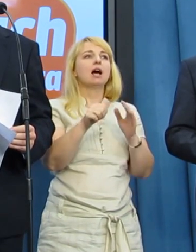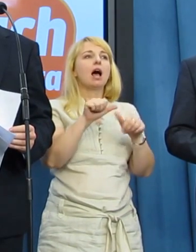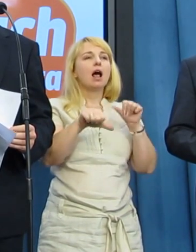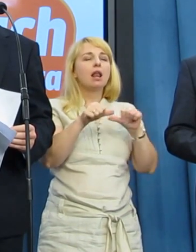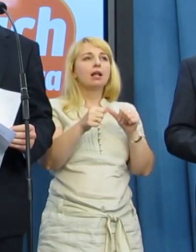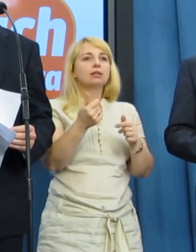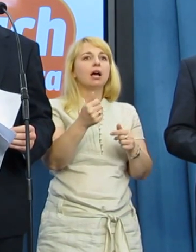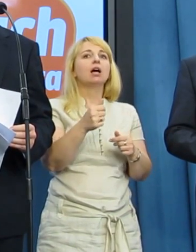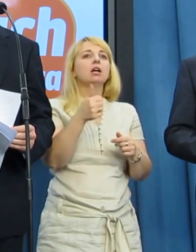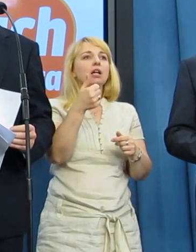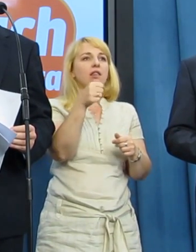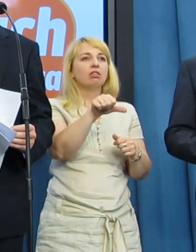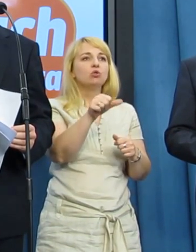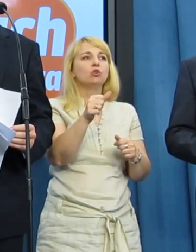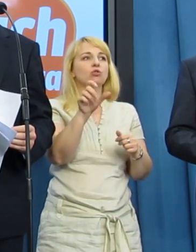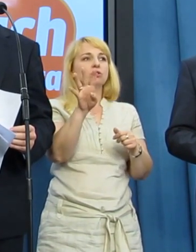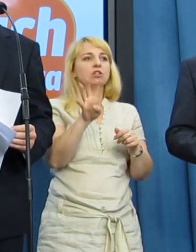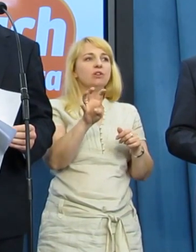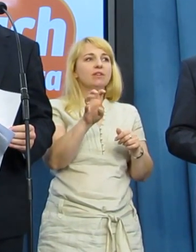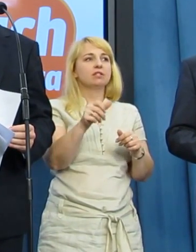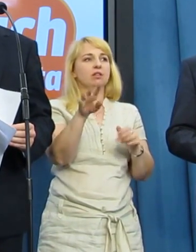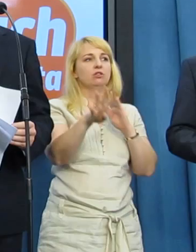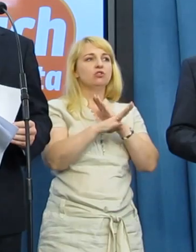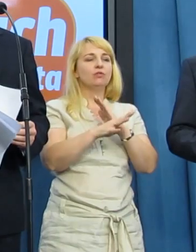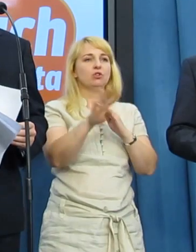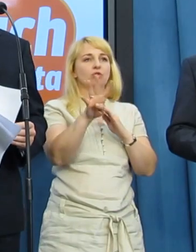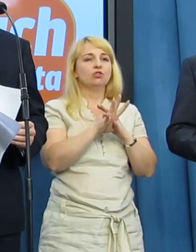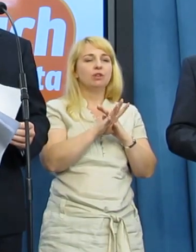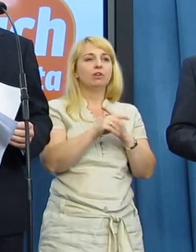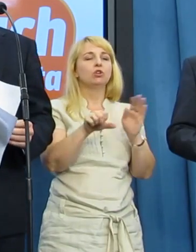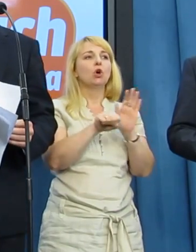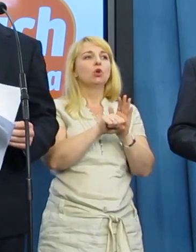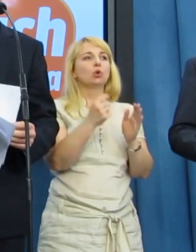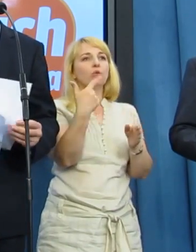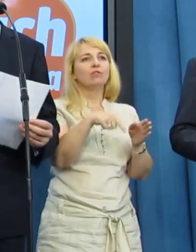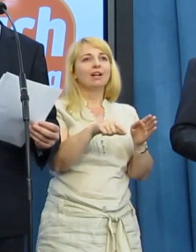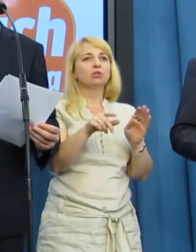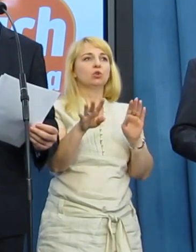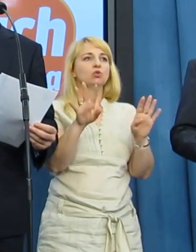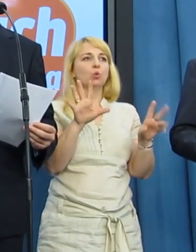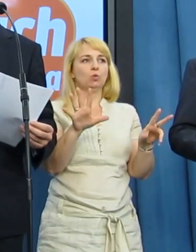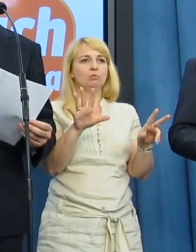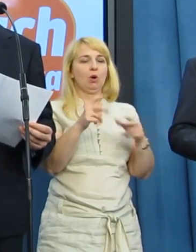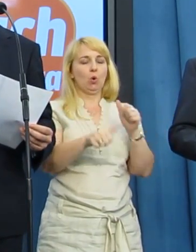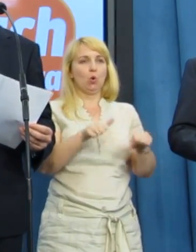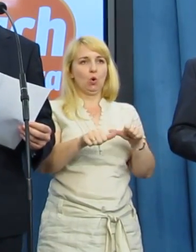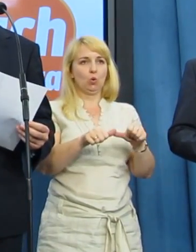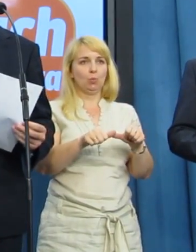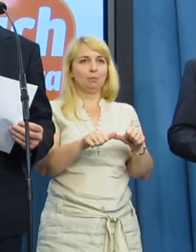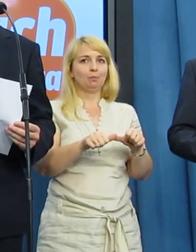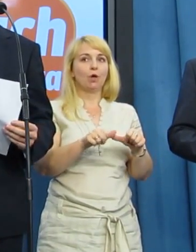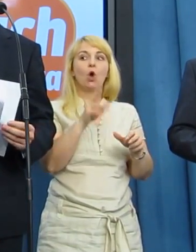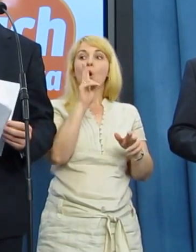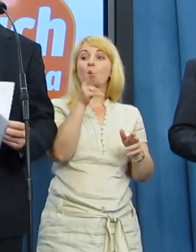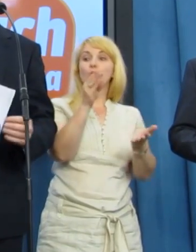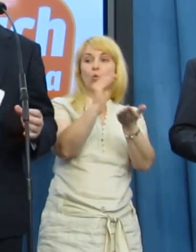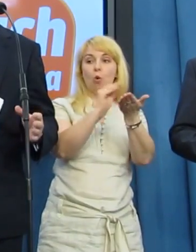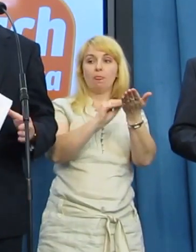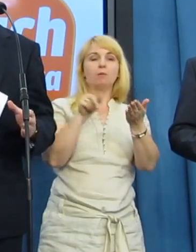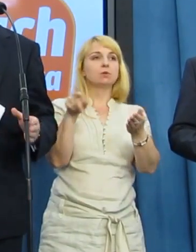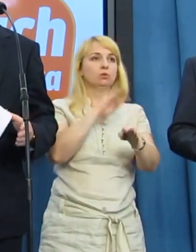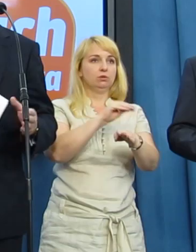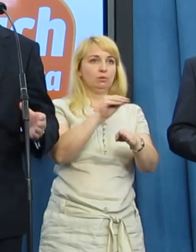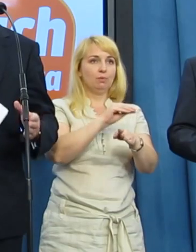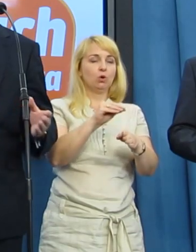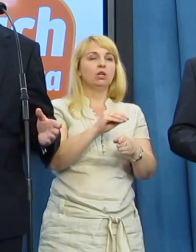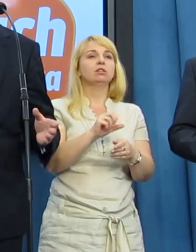1999-2009, dokładnie do 28.02.2009 roku. Jak tutaj argumentują autorzy tego projektu, no chodzi o to, że duża część z tych